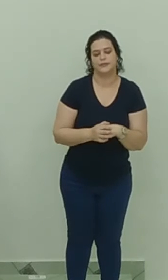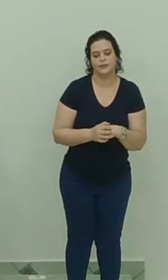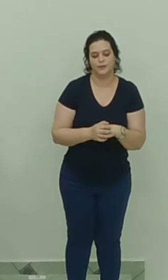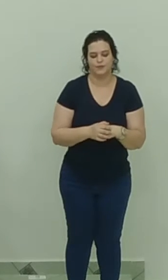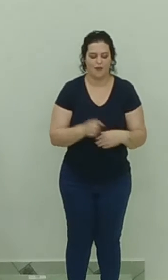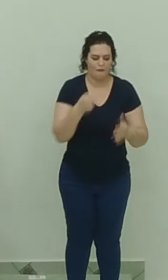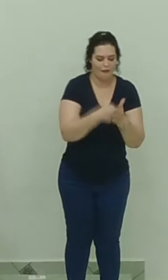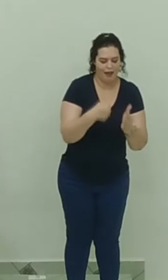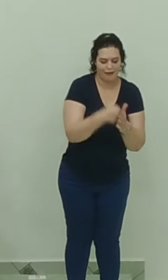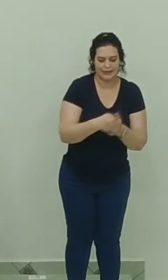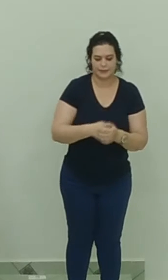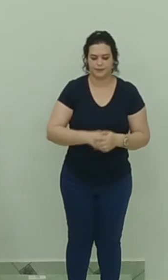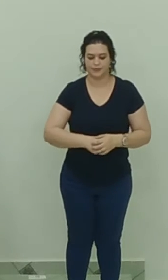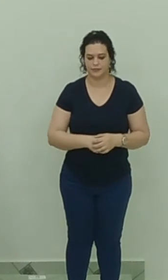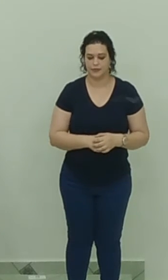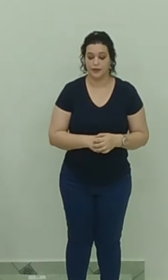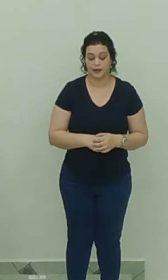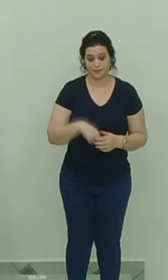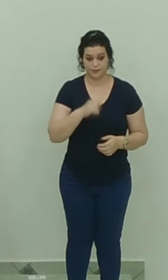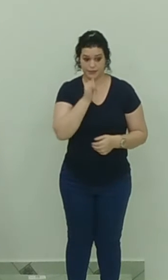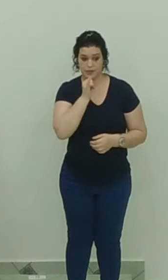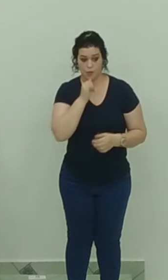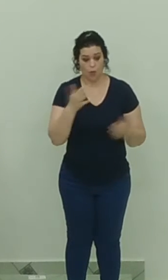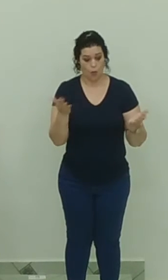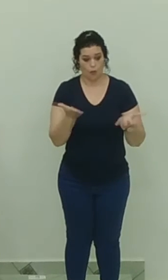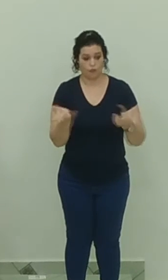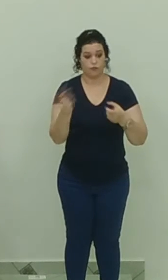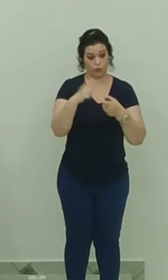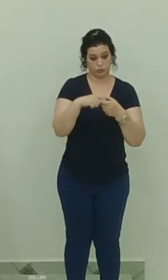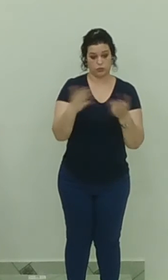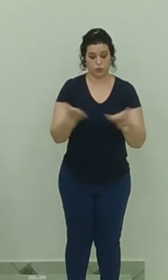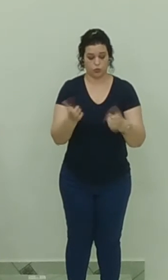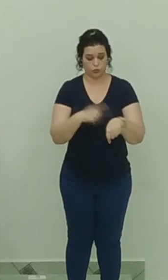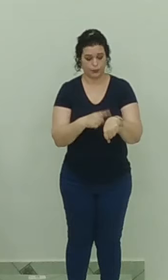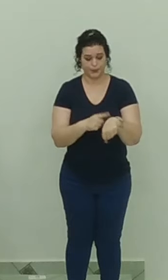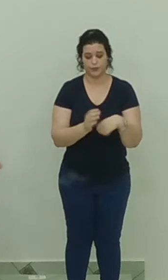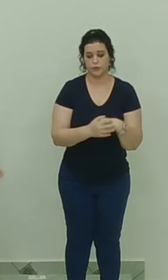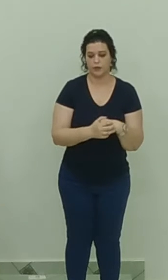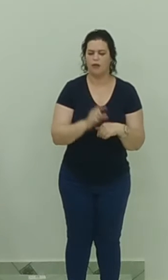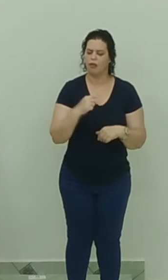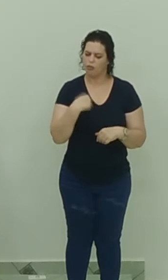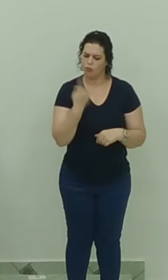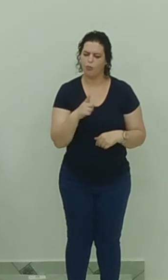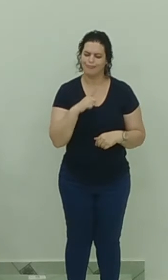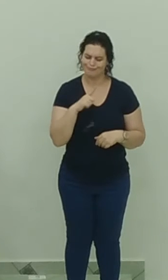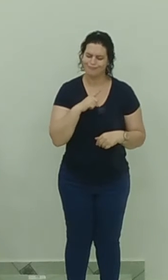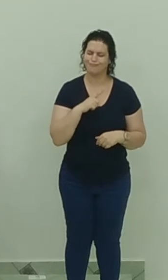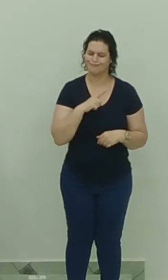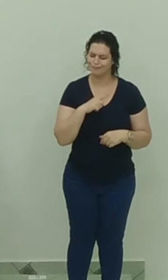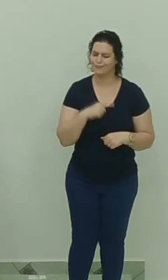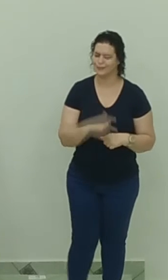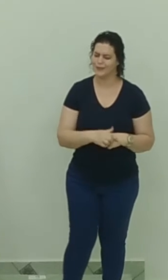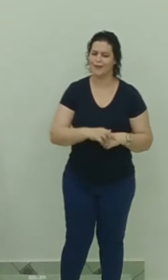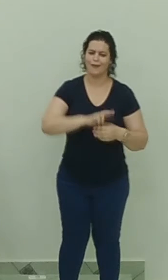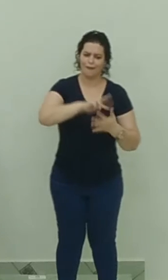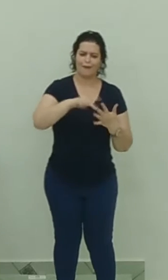tudo maravilha. Conquistei. Nós passamos por muitos Jordões, que Deus abre muitas